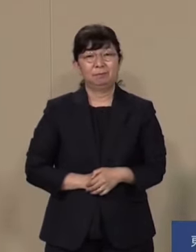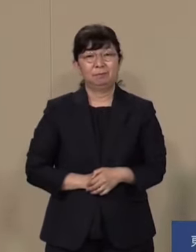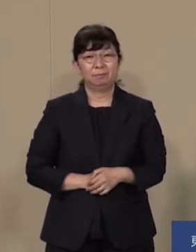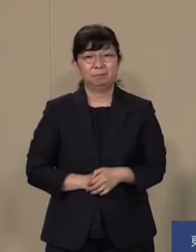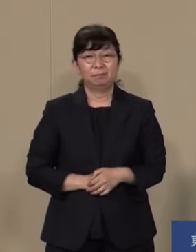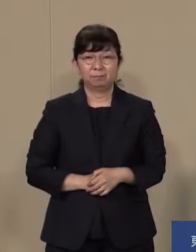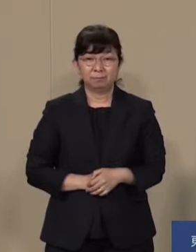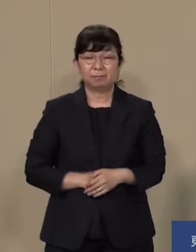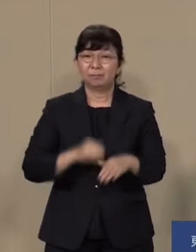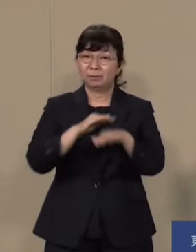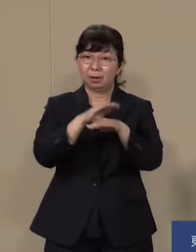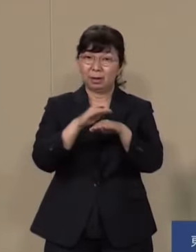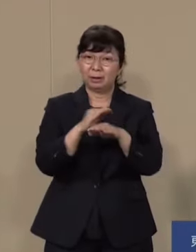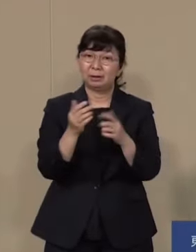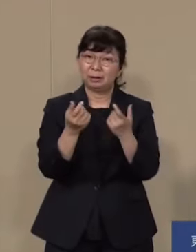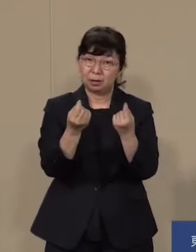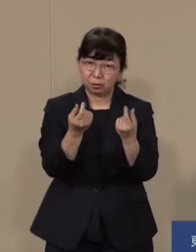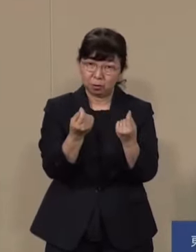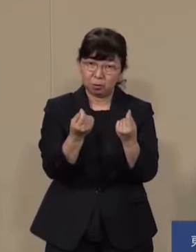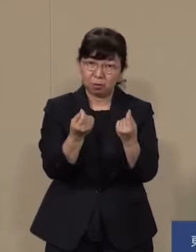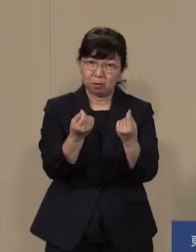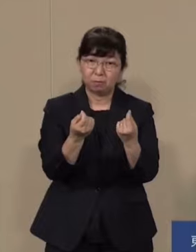ありがとう可愛い